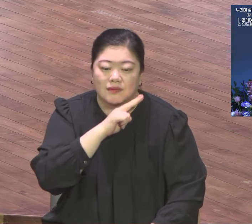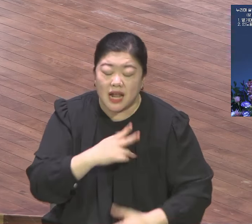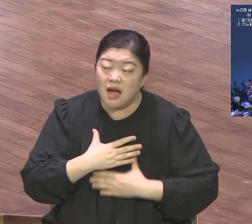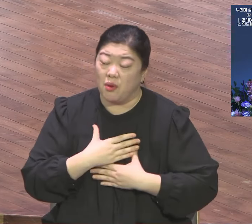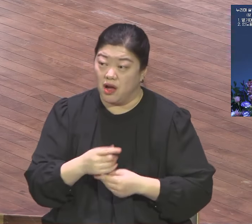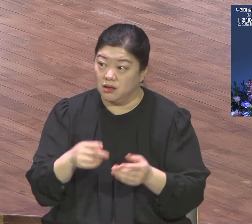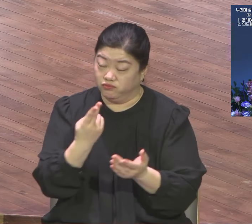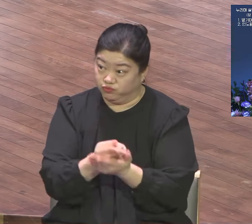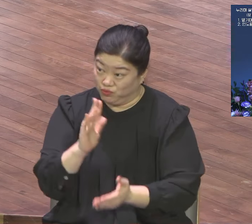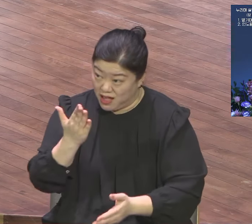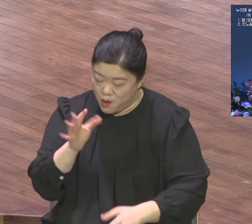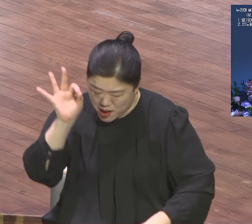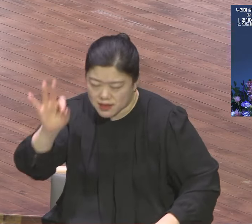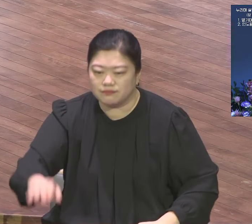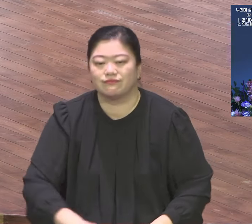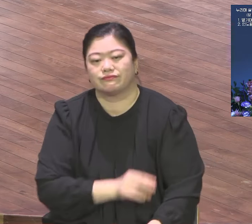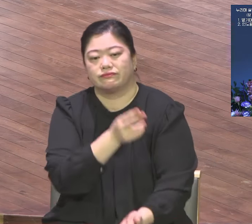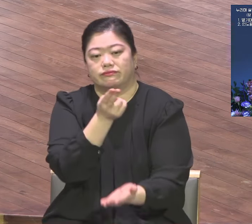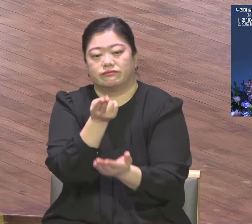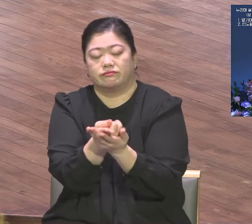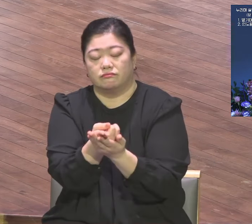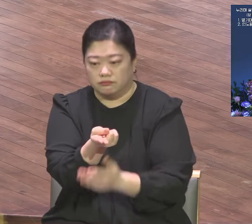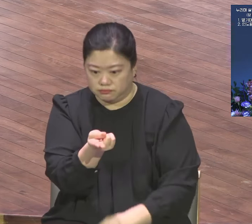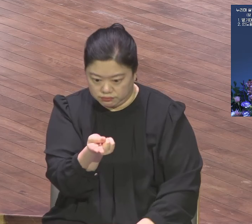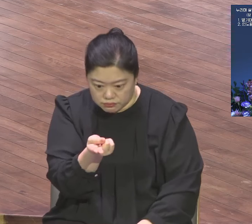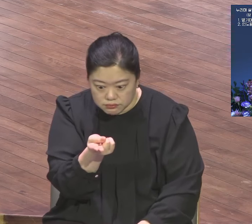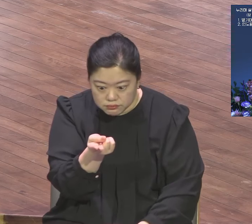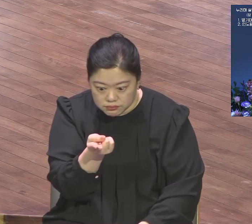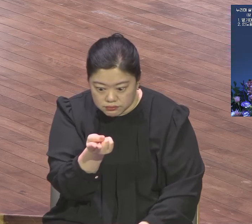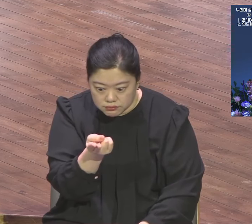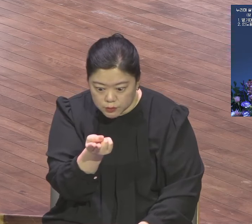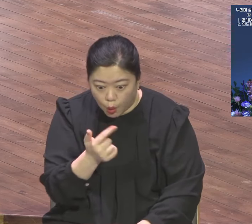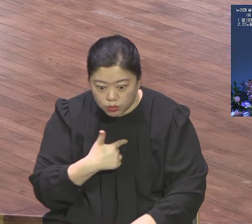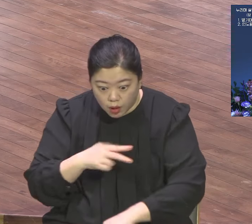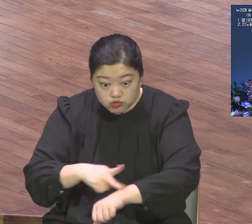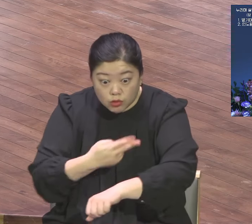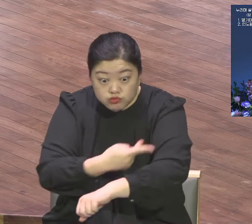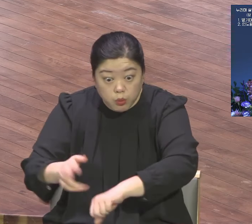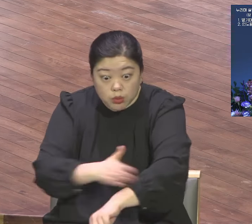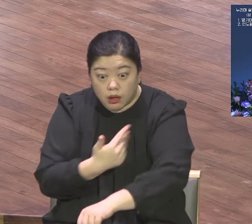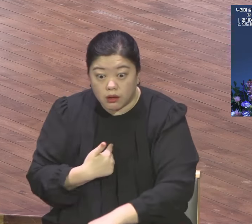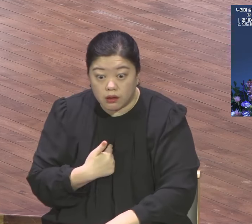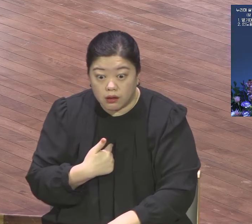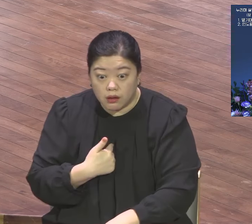쫙 누우니까 그대로 쫙 또다 신기하더라고. 책다 보려고.